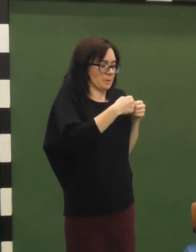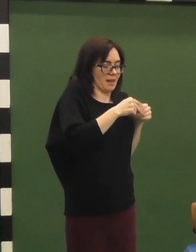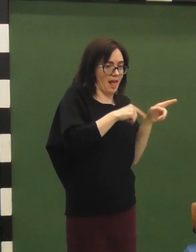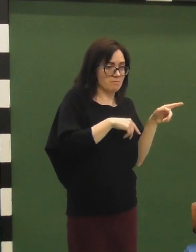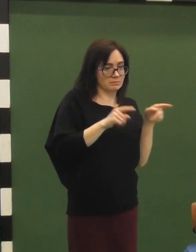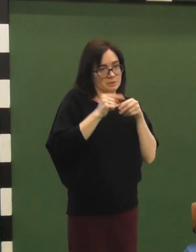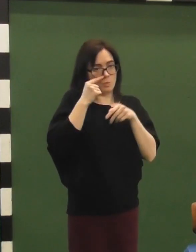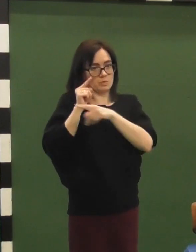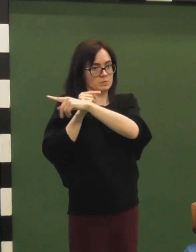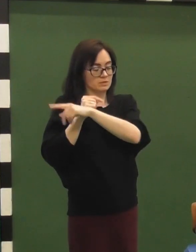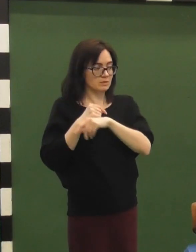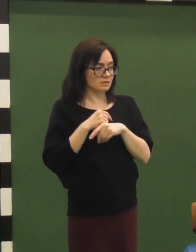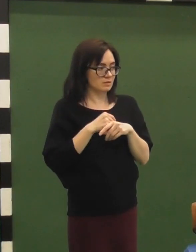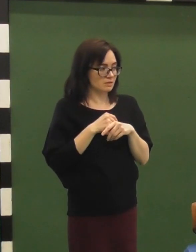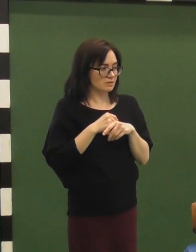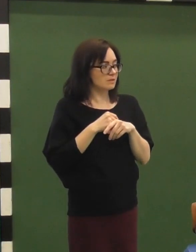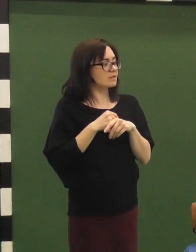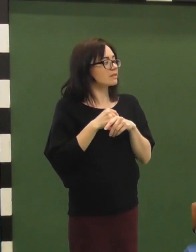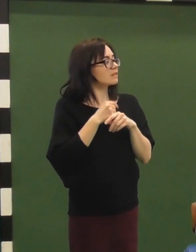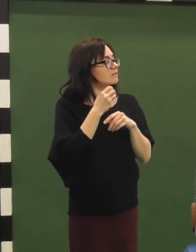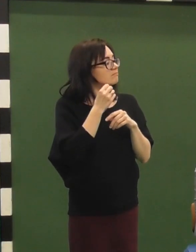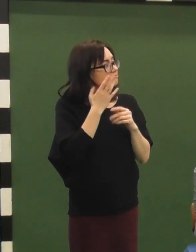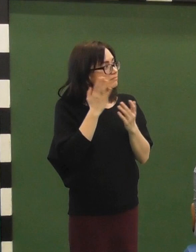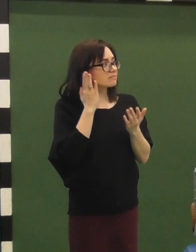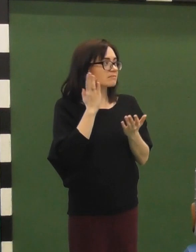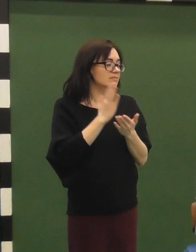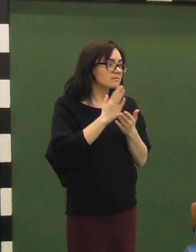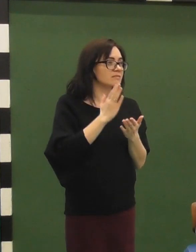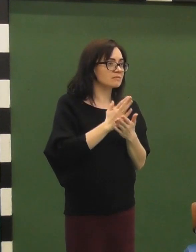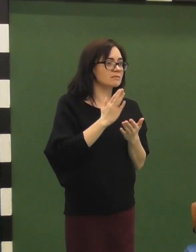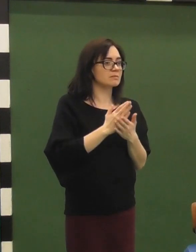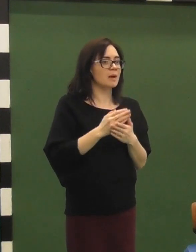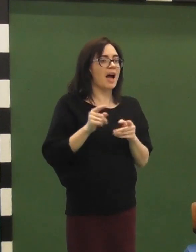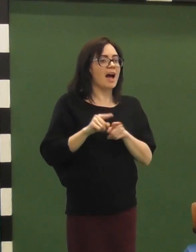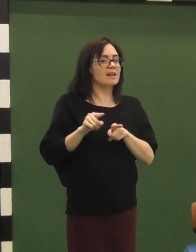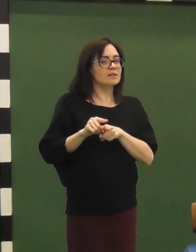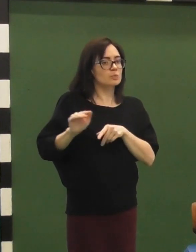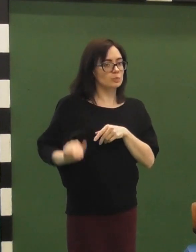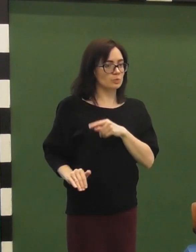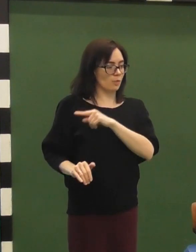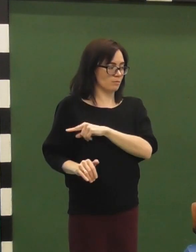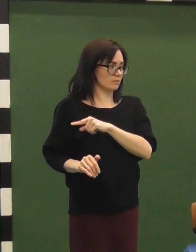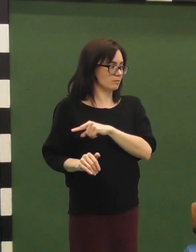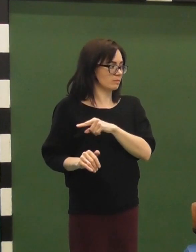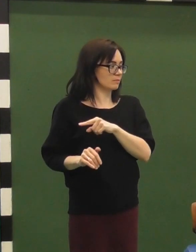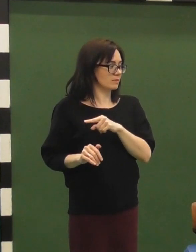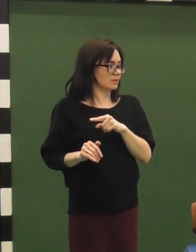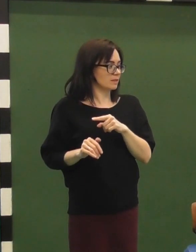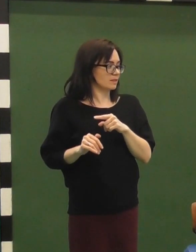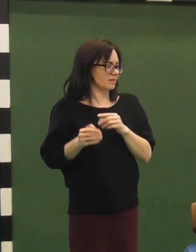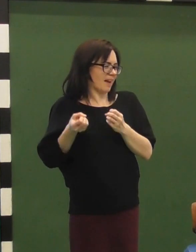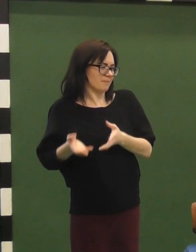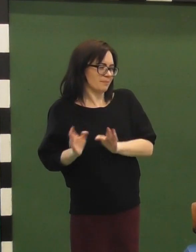nap múlva, amikor már lemegette a húgom, mondja, hogy nagyon lőjönek,